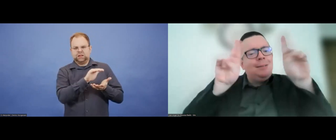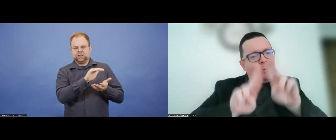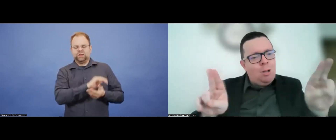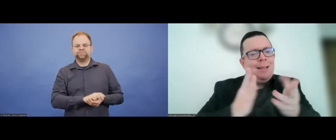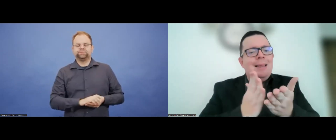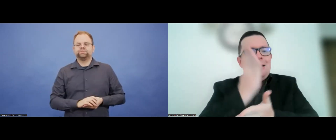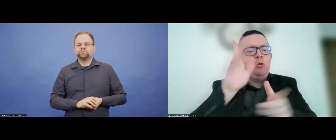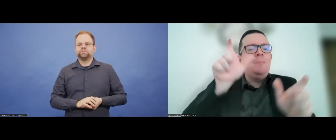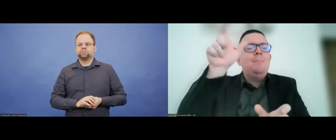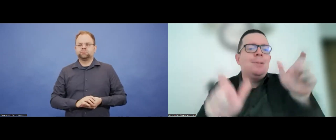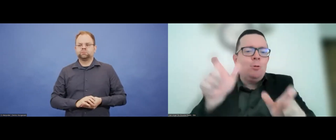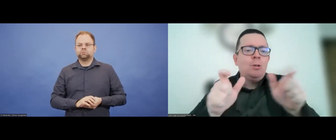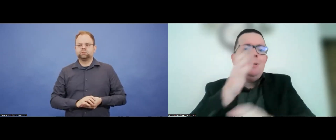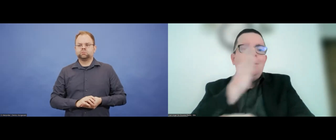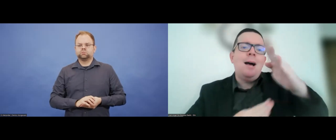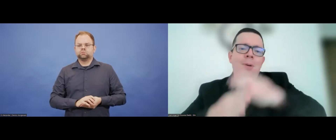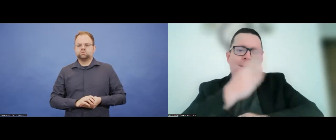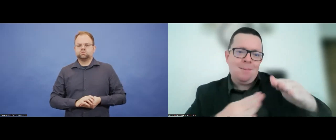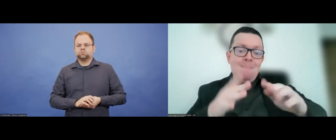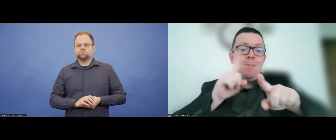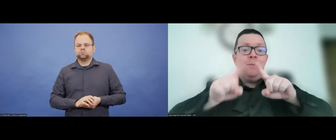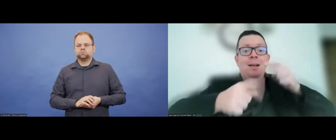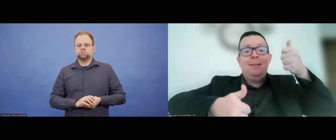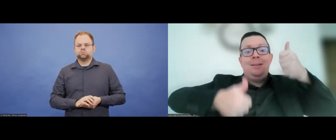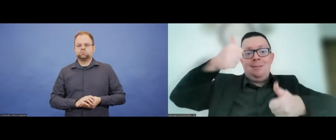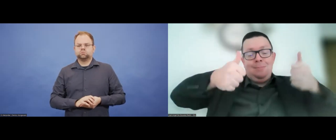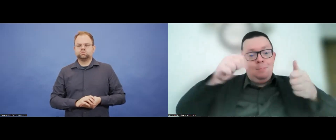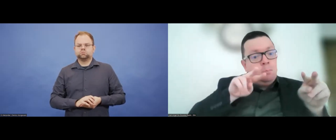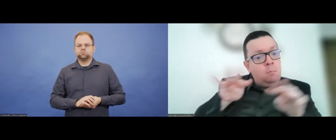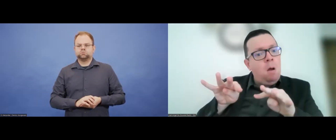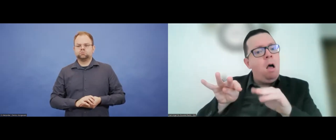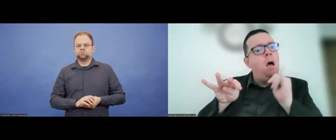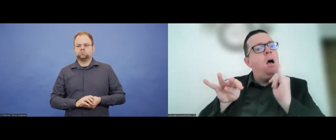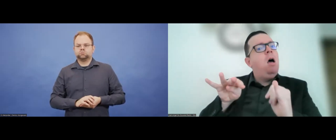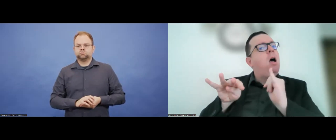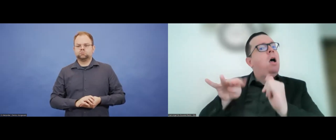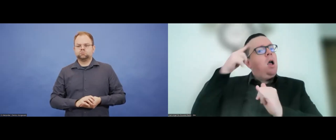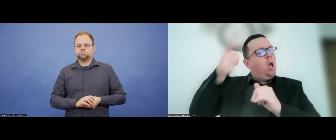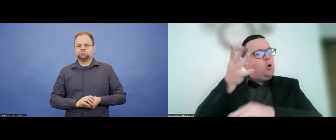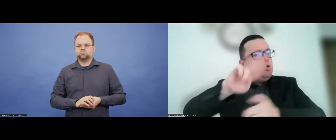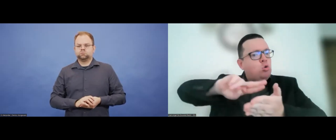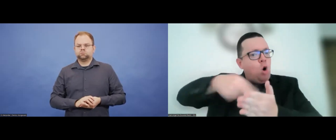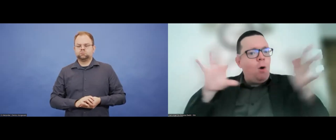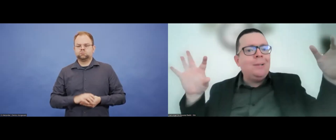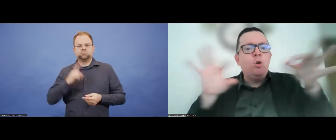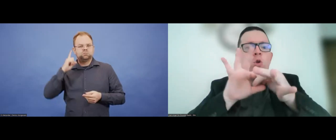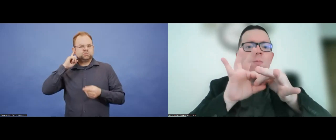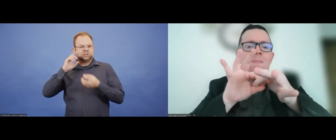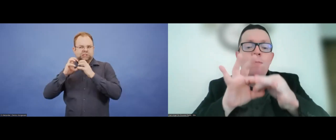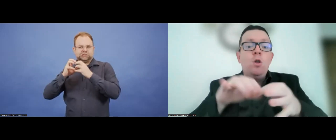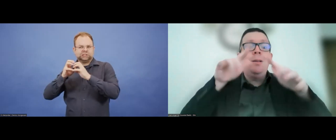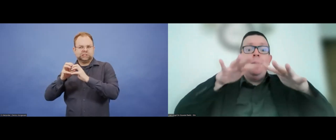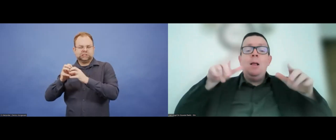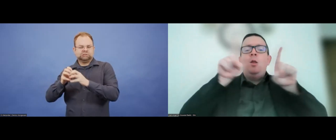información desagregada sobre la discapacidad en orden de poder cumplir lo que dice la Convención de los Derechos de las Personas